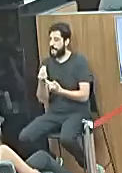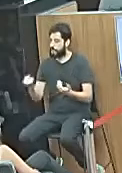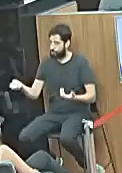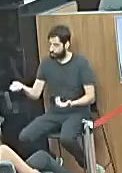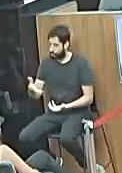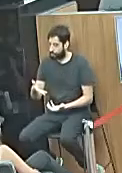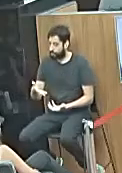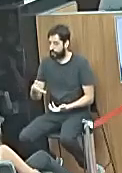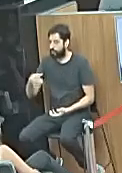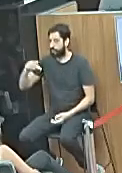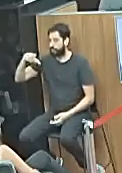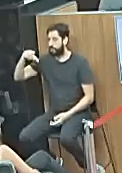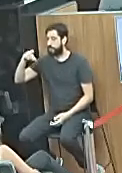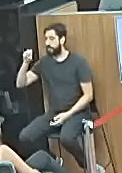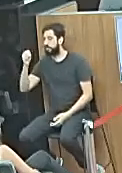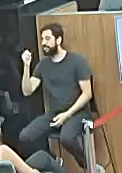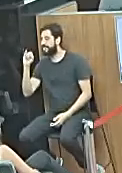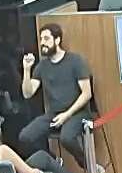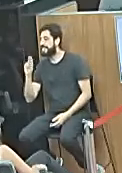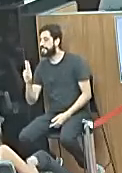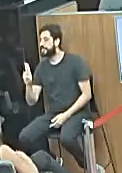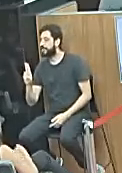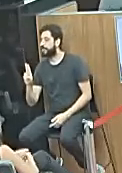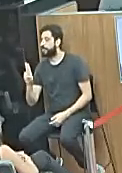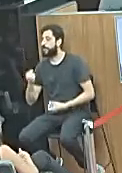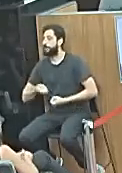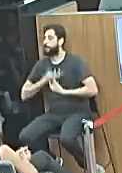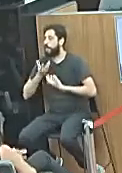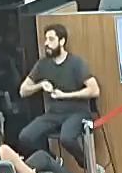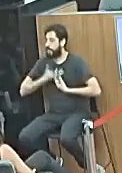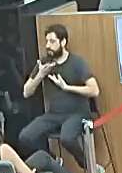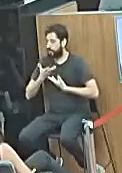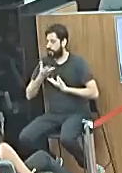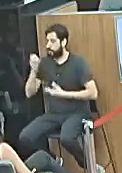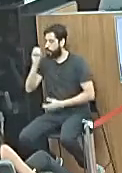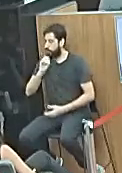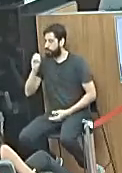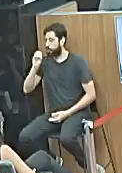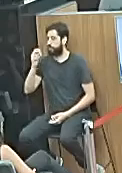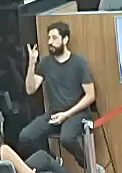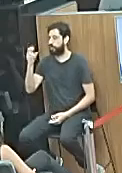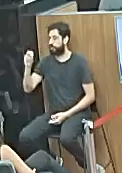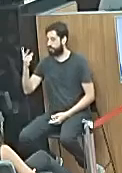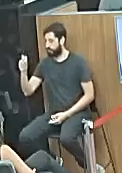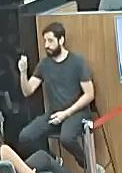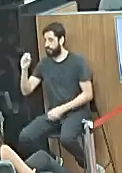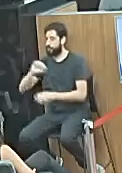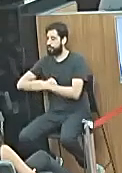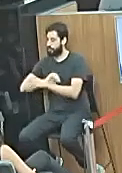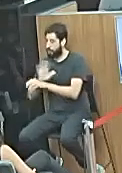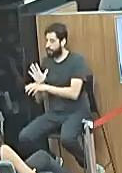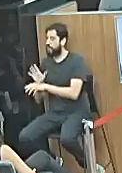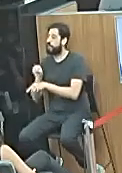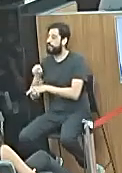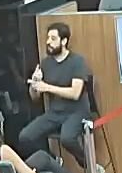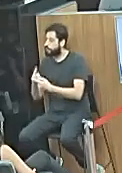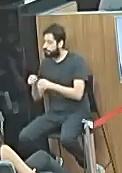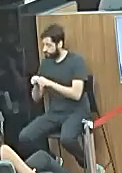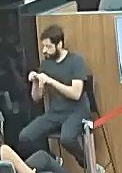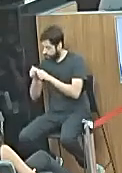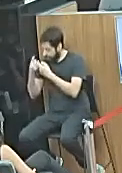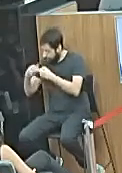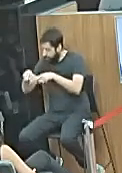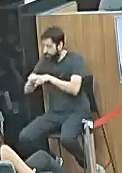psiu poético em outubro de 2020 montes claros em parceria com o grupo de literatura